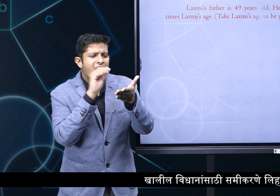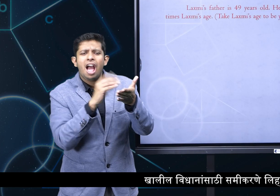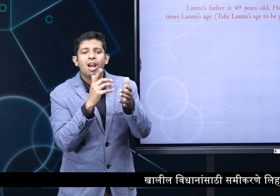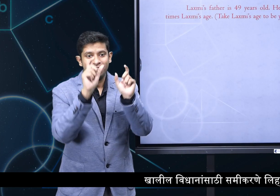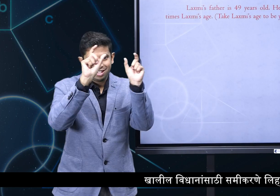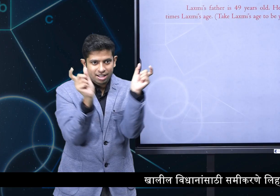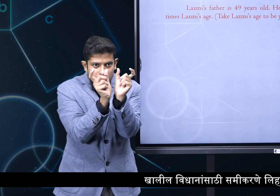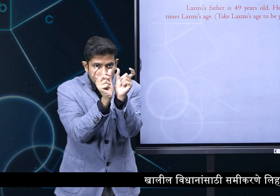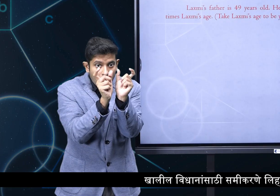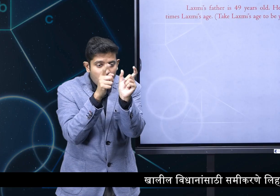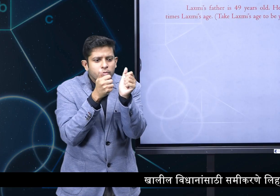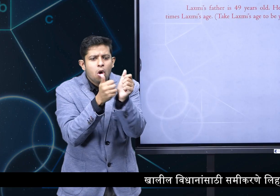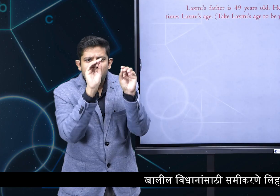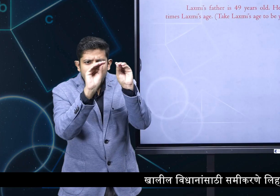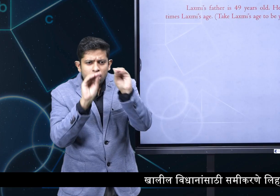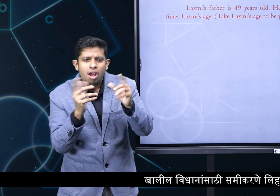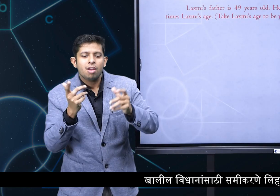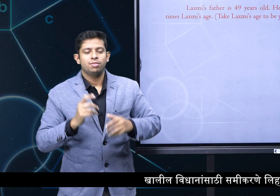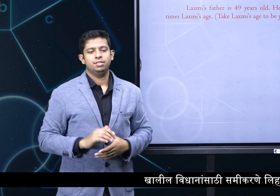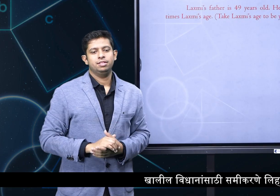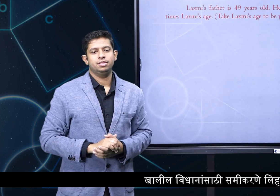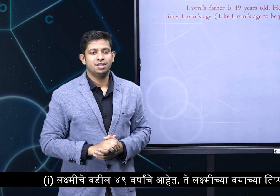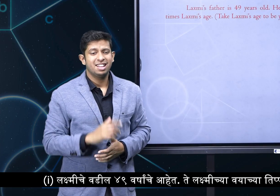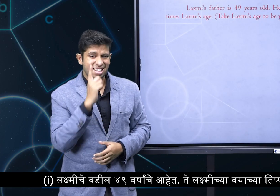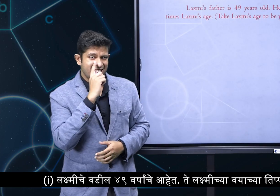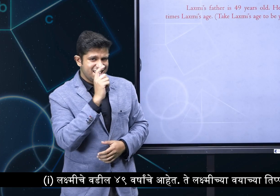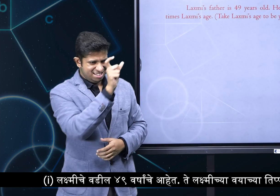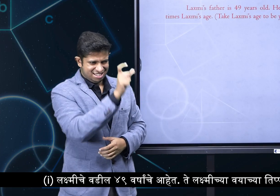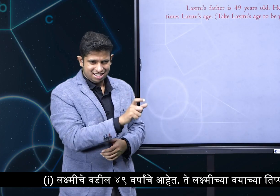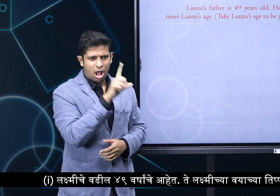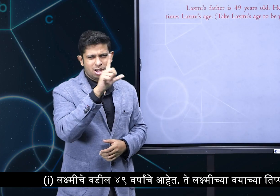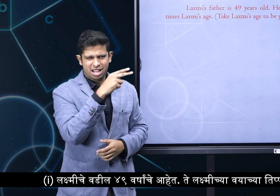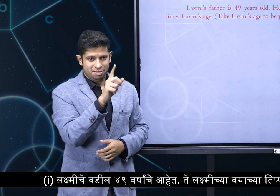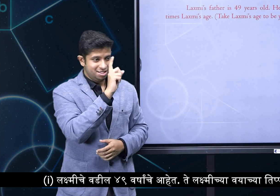खालील विधानांसाठी समीकरणे लिहा. पहिली, लक्ष्मीचे वडील